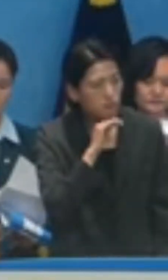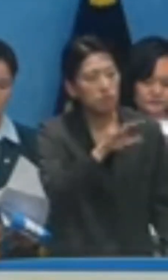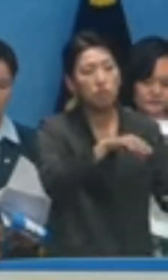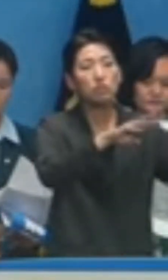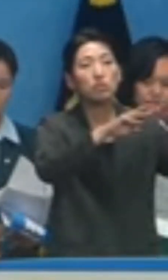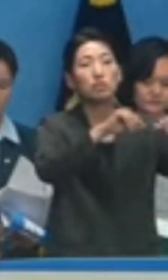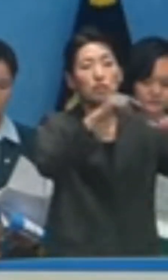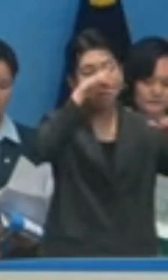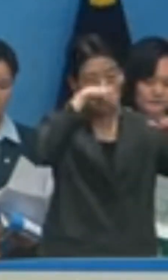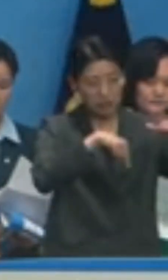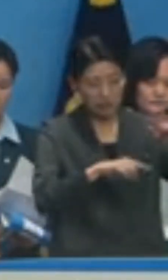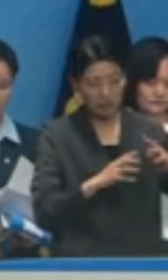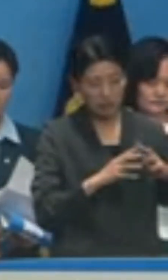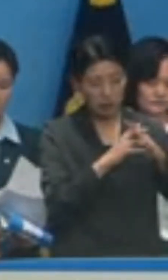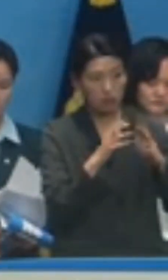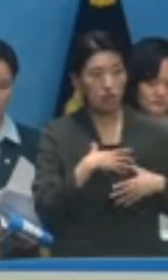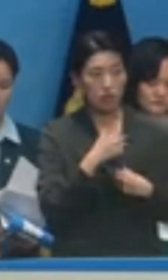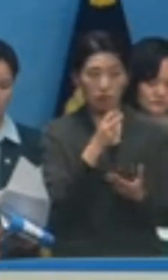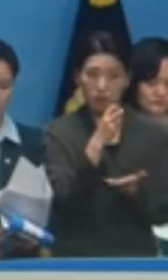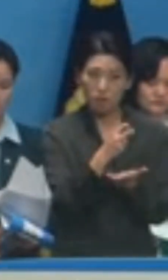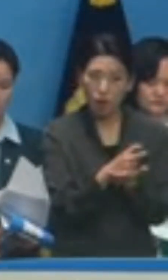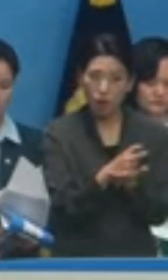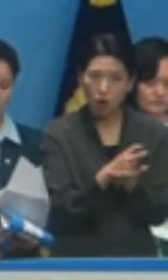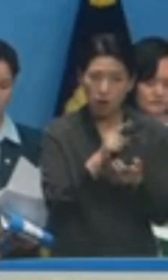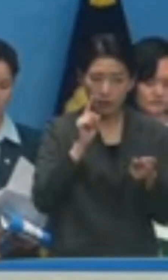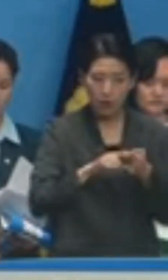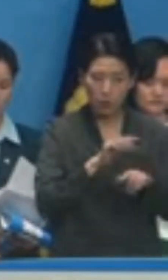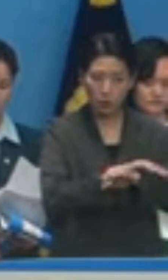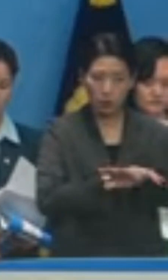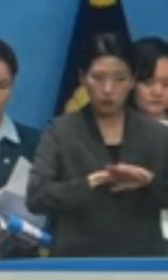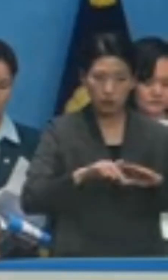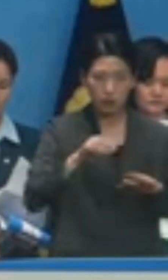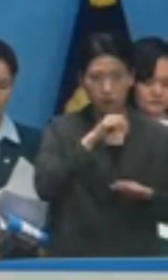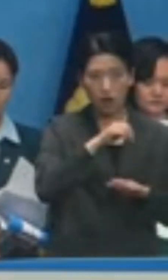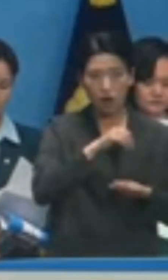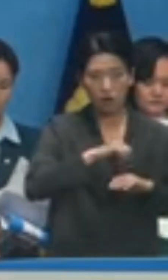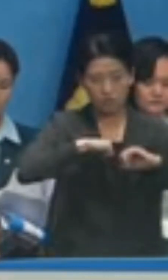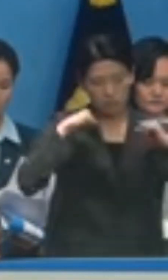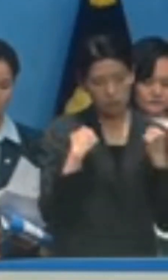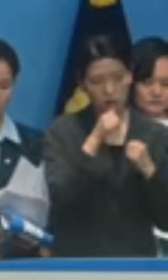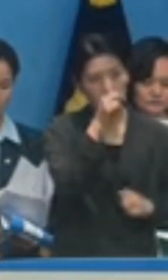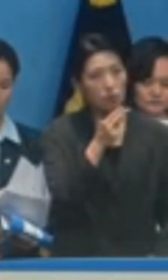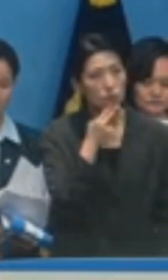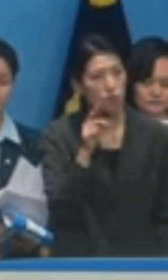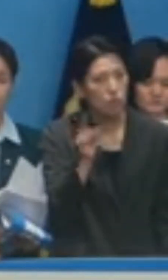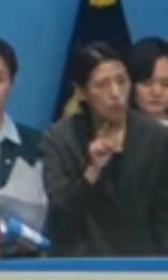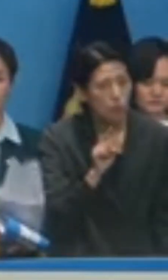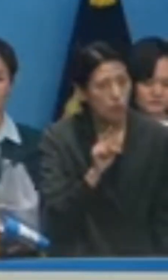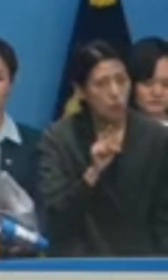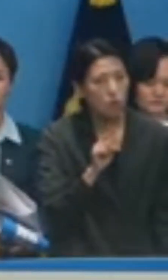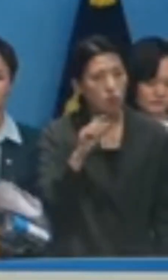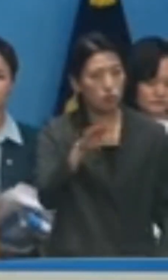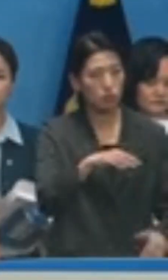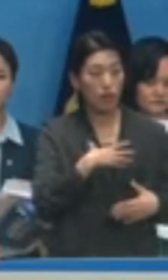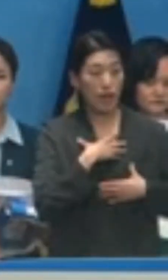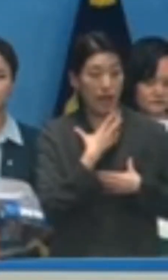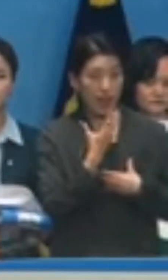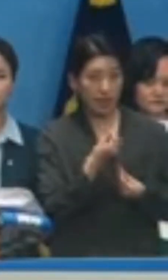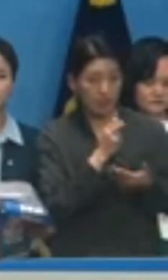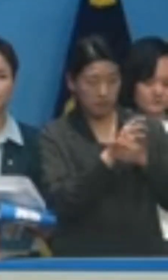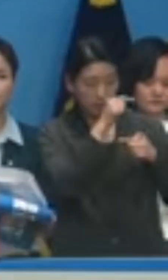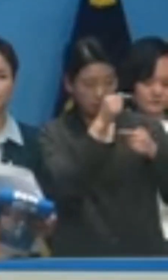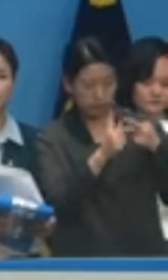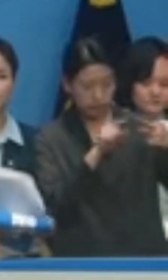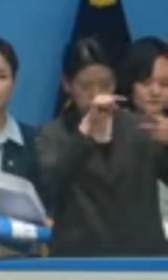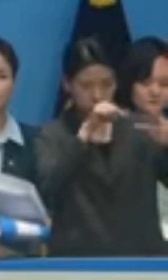안전법에 의거한 지하 안전평가서 내용은 어떠한지, 집안 침하, 사고 예방 안전조치가 원칙대로 수립되었는지